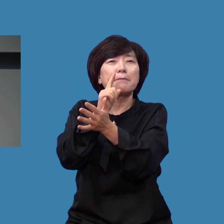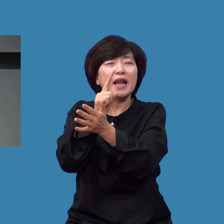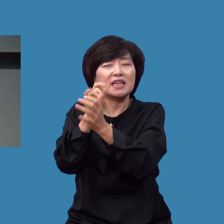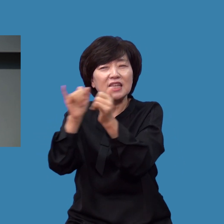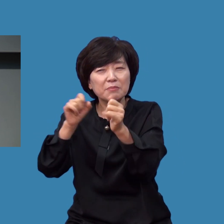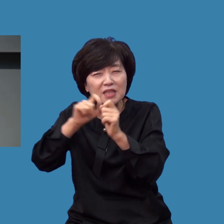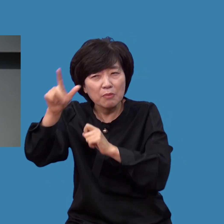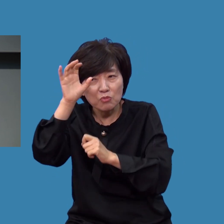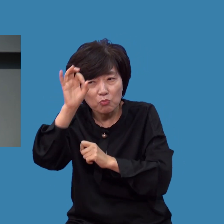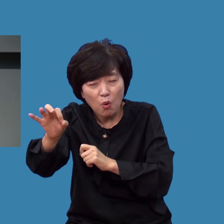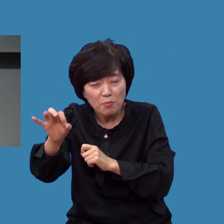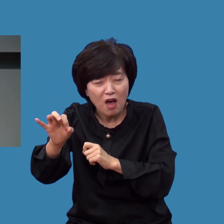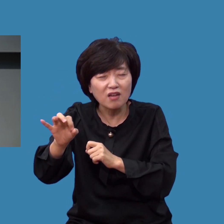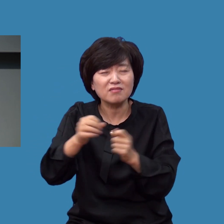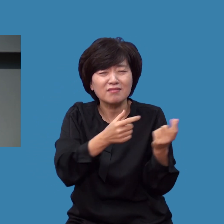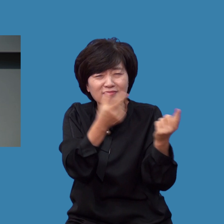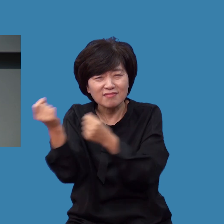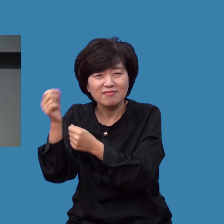그렇죠?